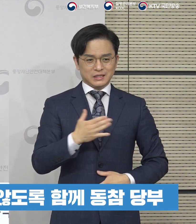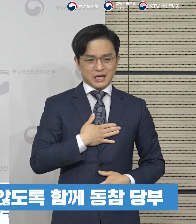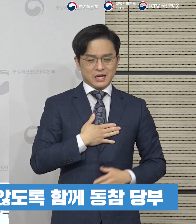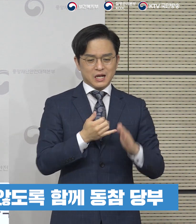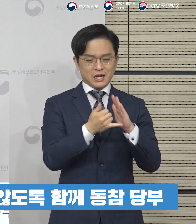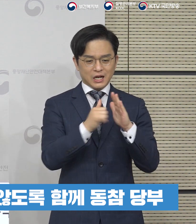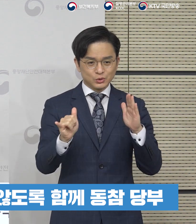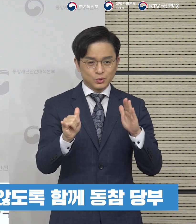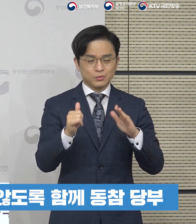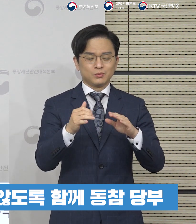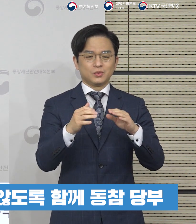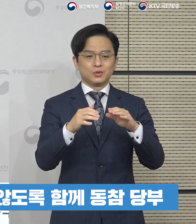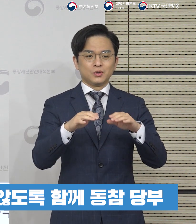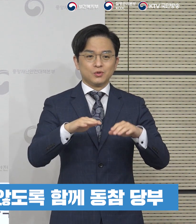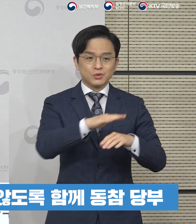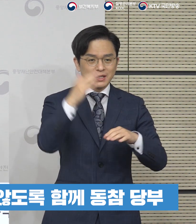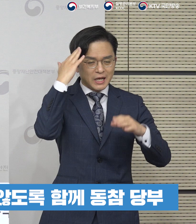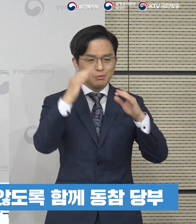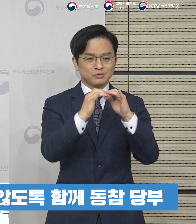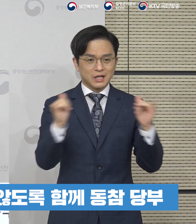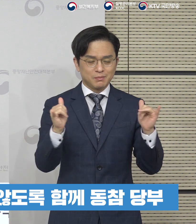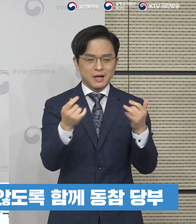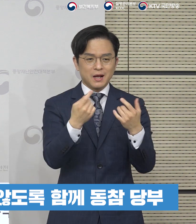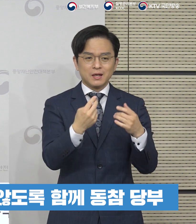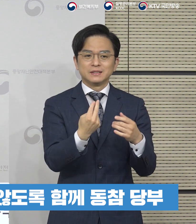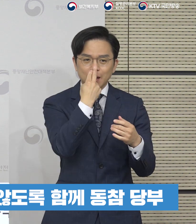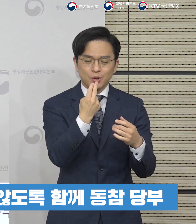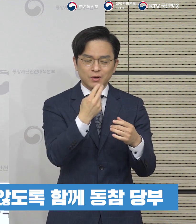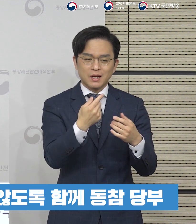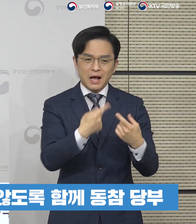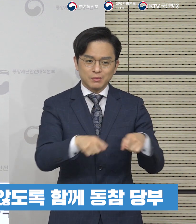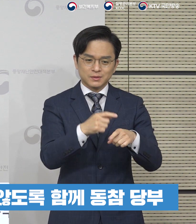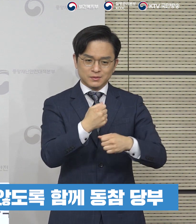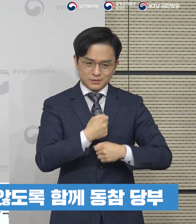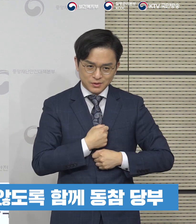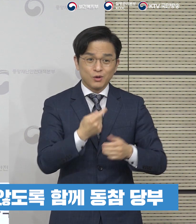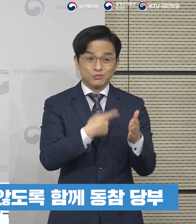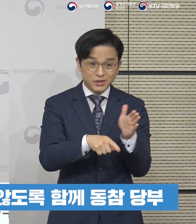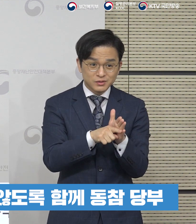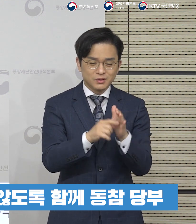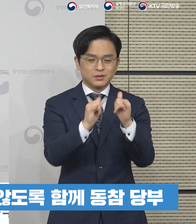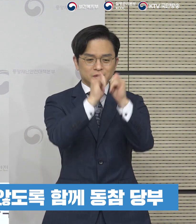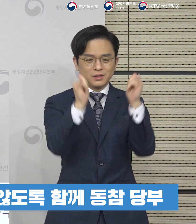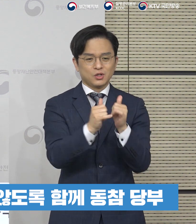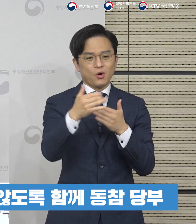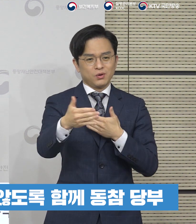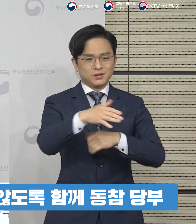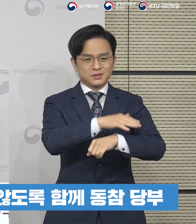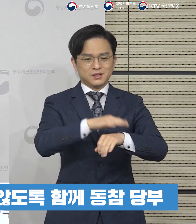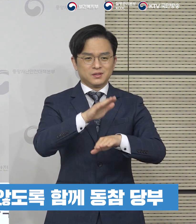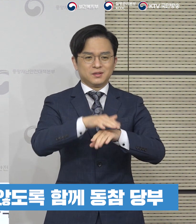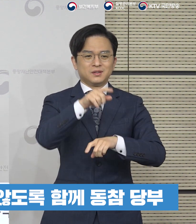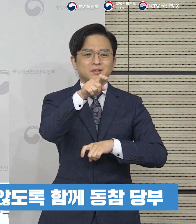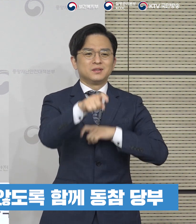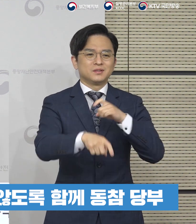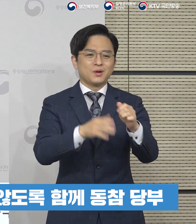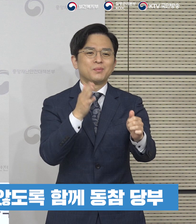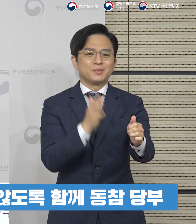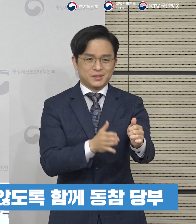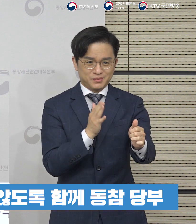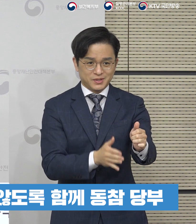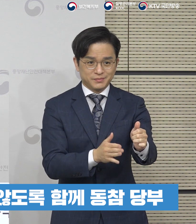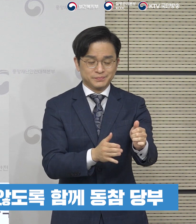가족, 나아가 우리 공동체를 지키기 위한 사회적 거리두기에 계속 함께해 주시기를 당부드립니다.